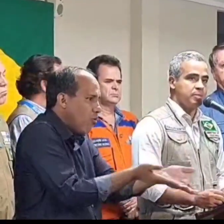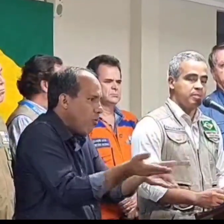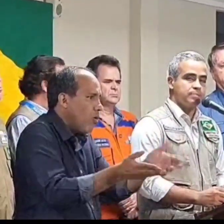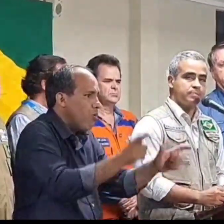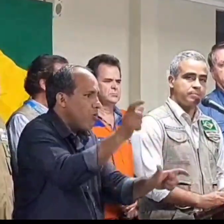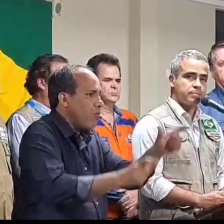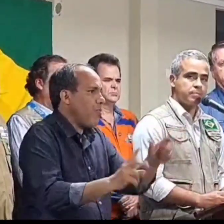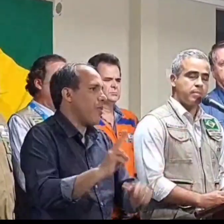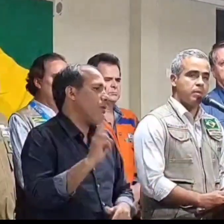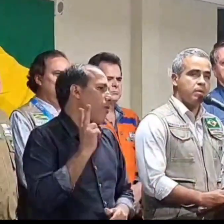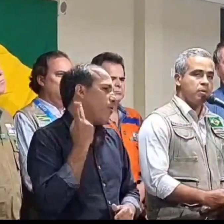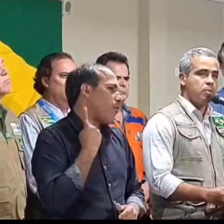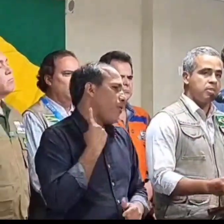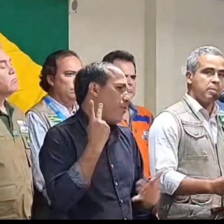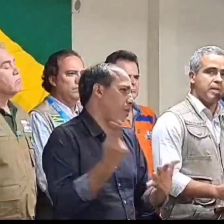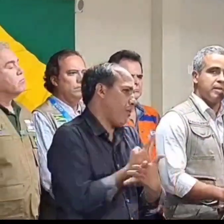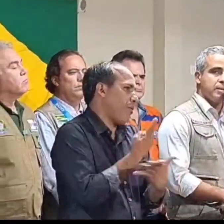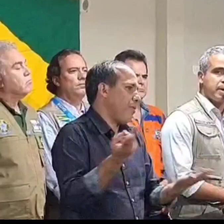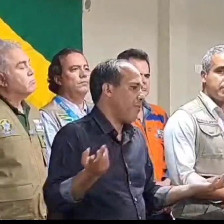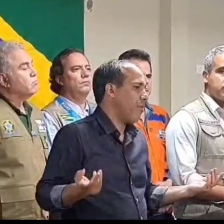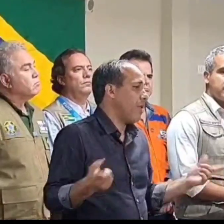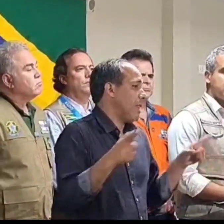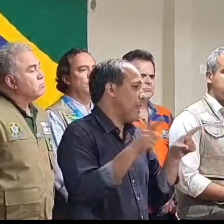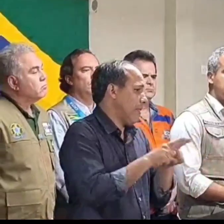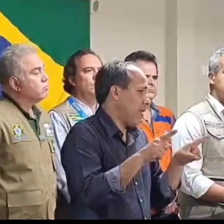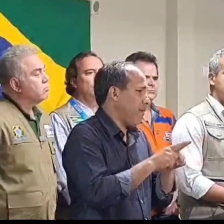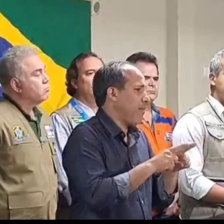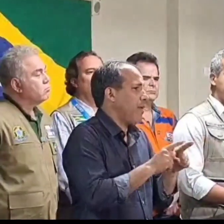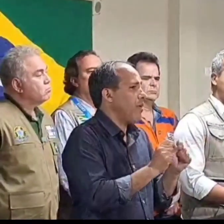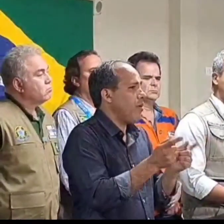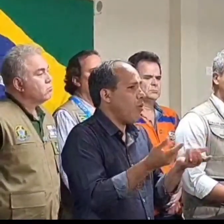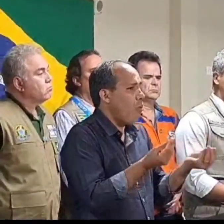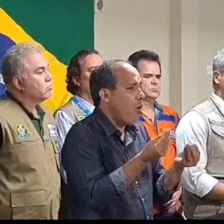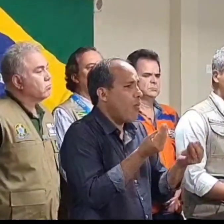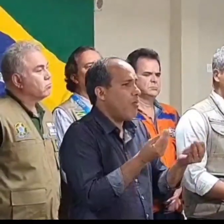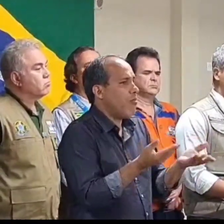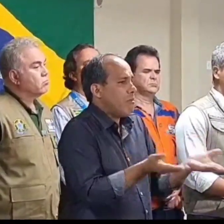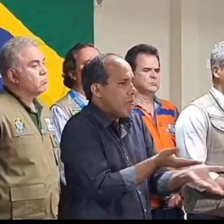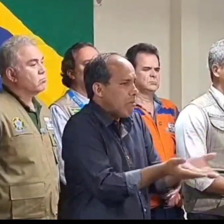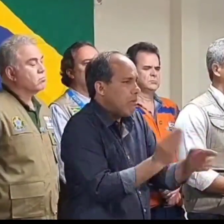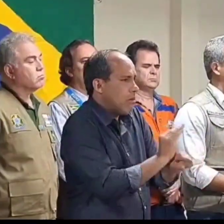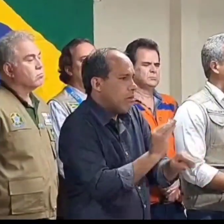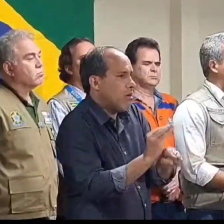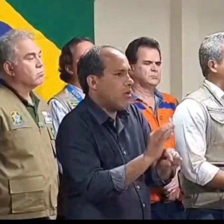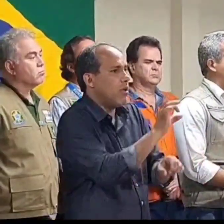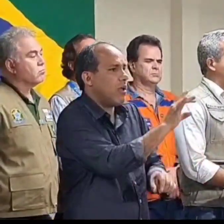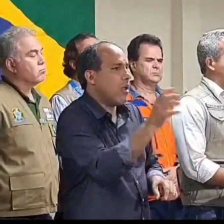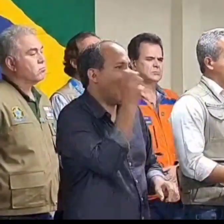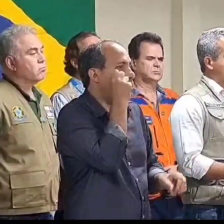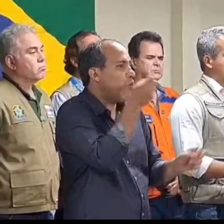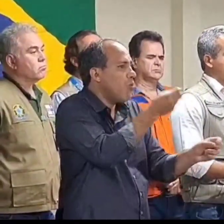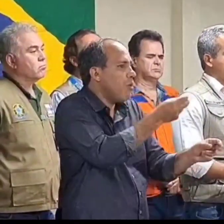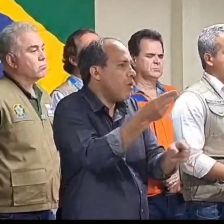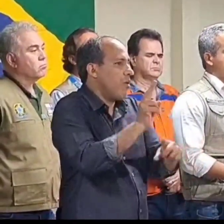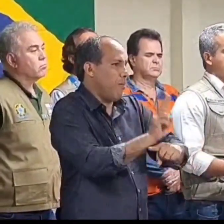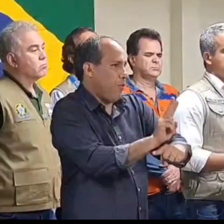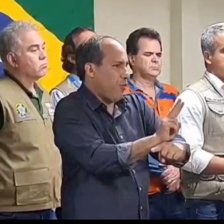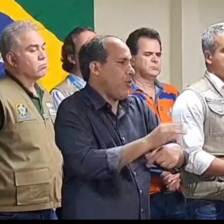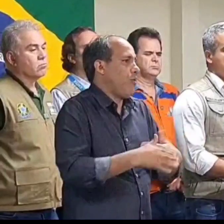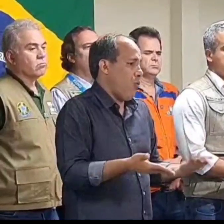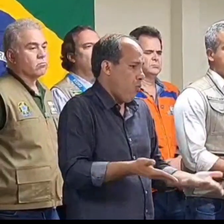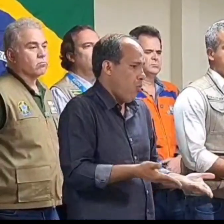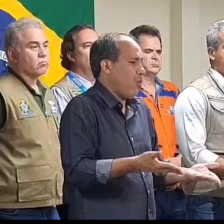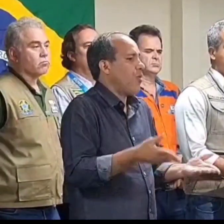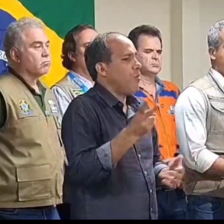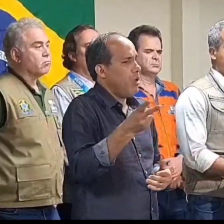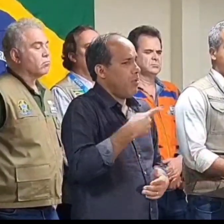essas vítimas, como também para a manutenção desses alojamentos provisórios. No dia de hoje também, por